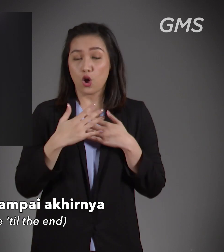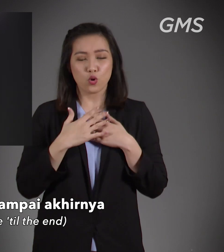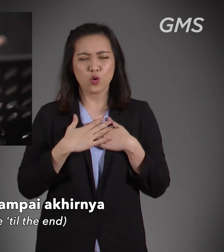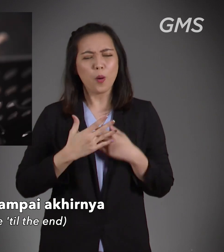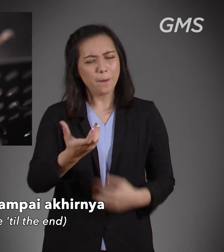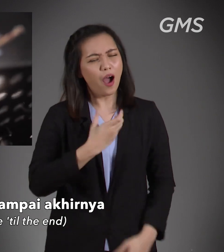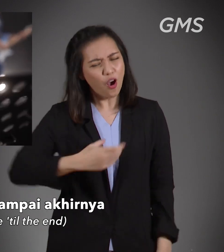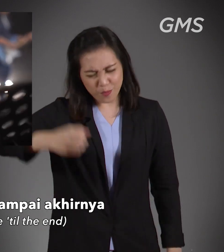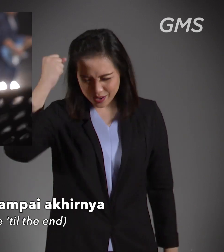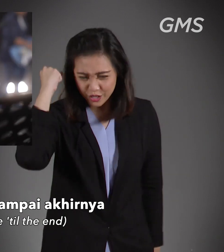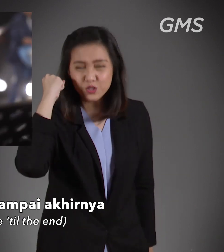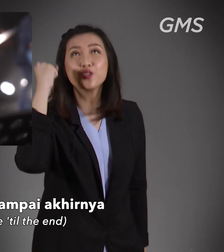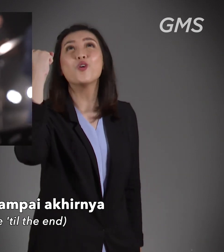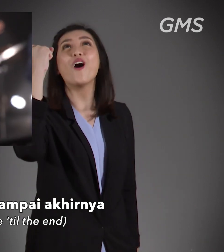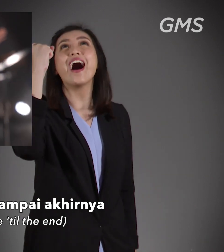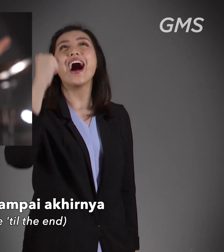Ku